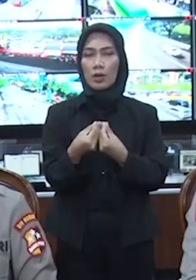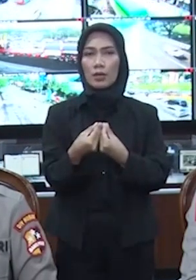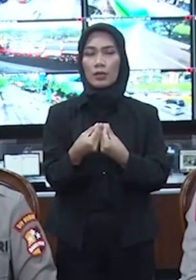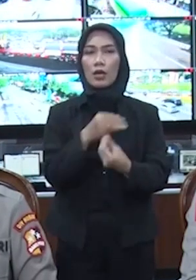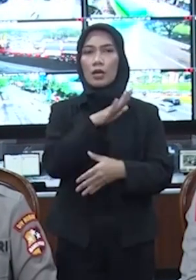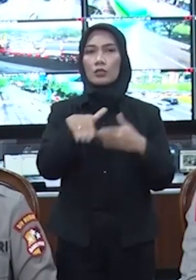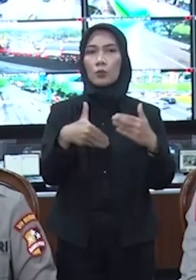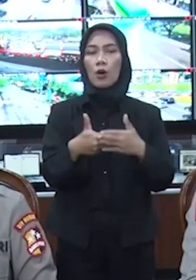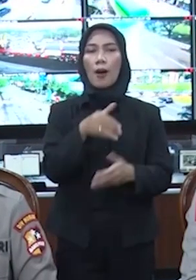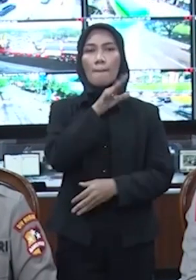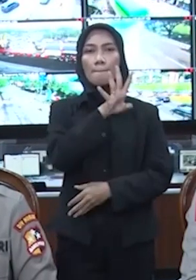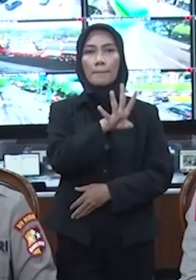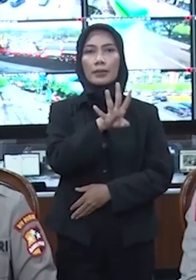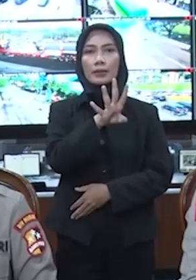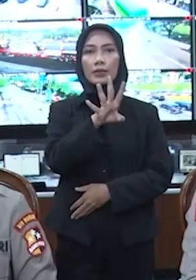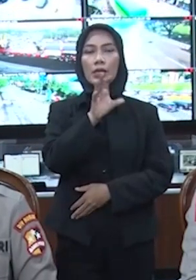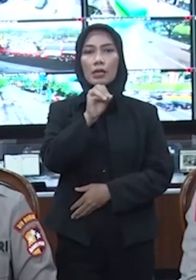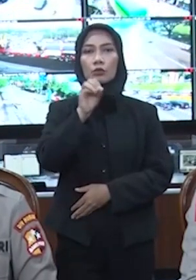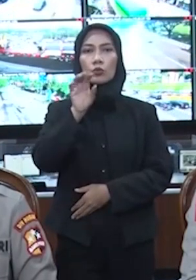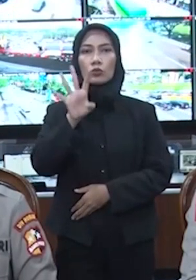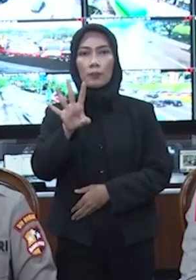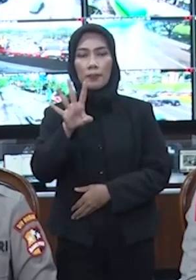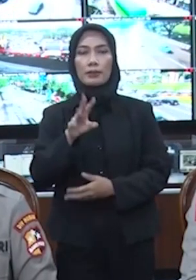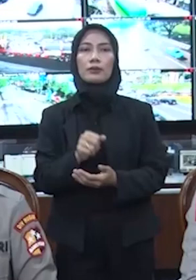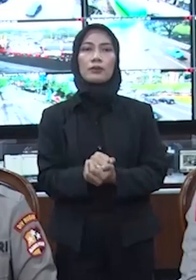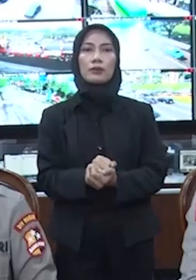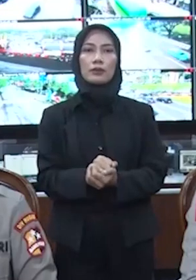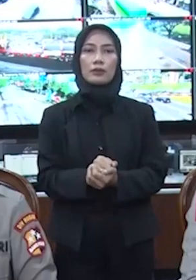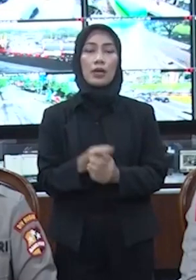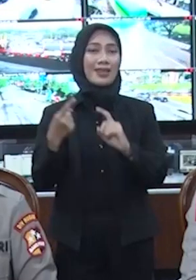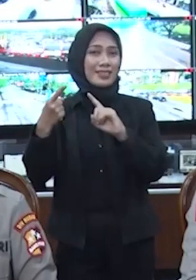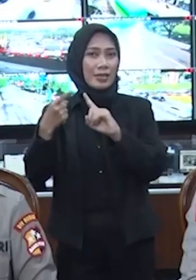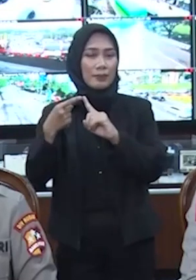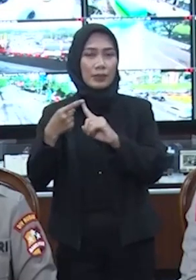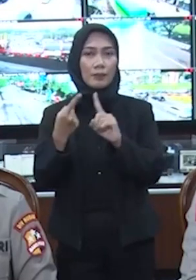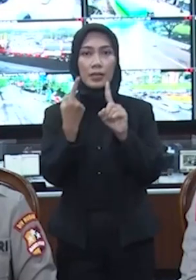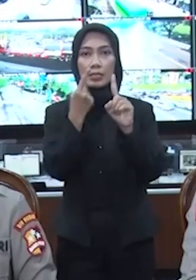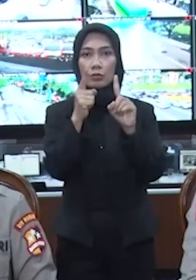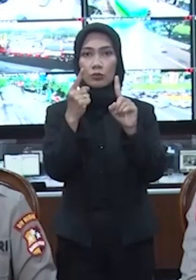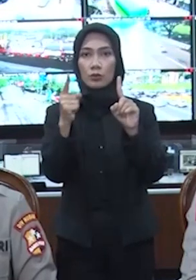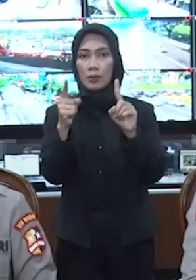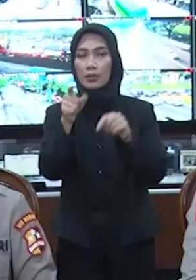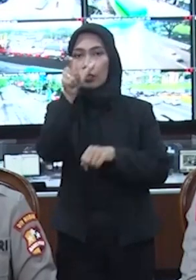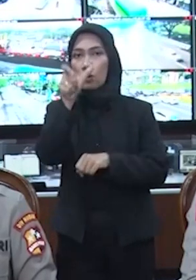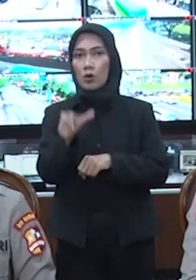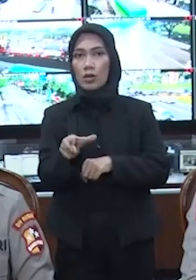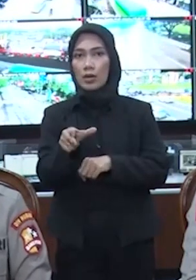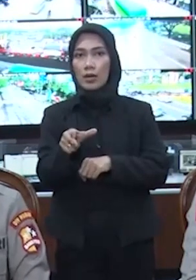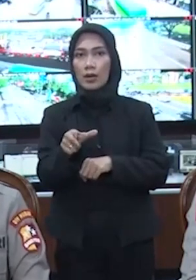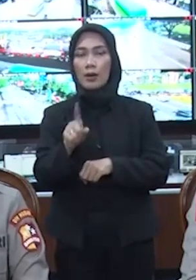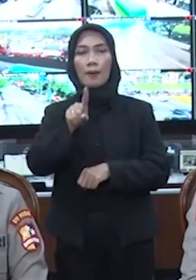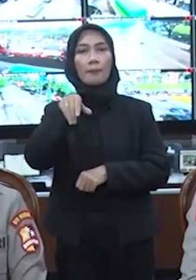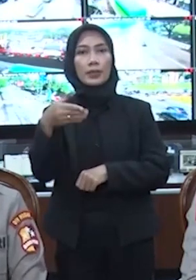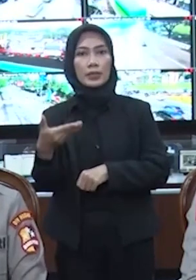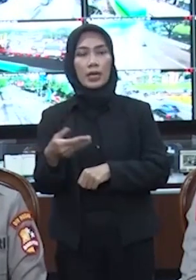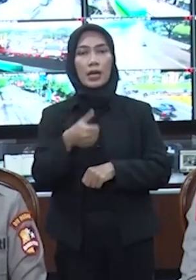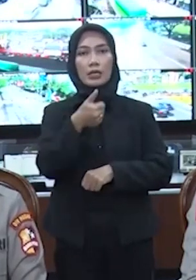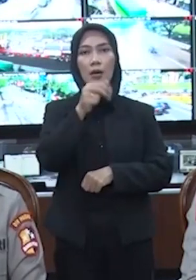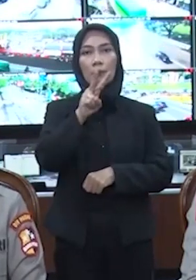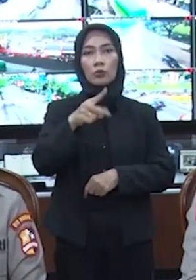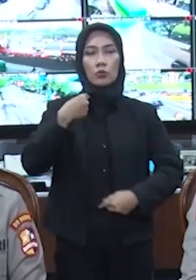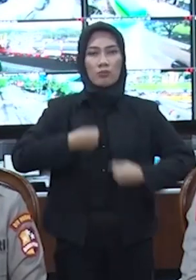44 kejadian dengan rincian 111 orang meninggal dunia 62 orang